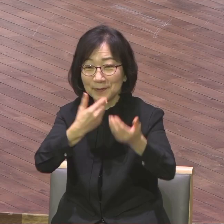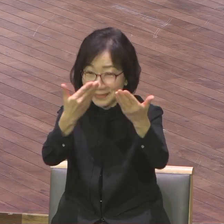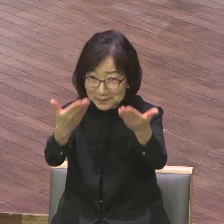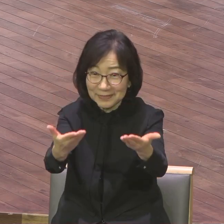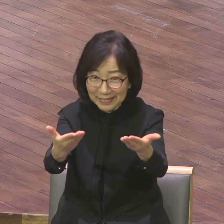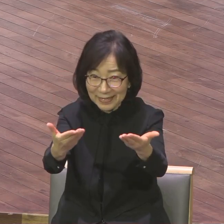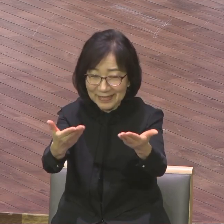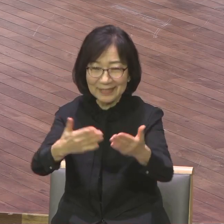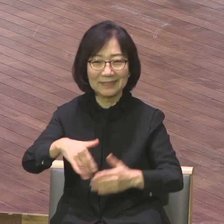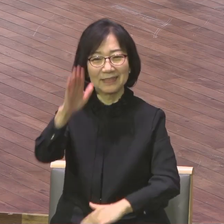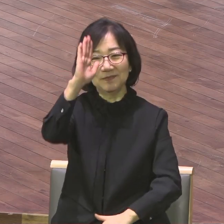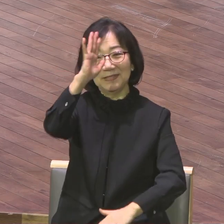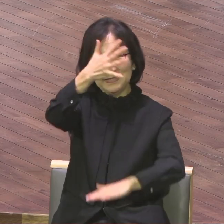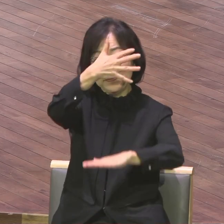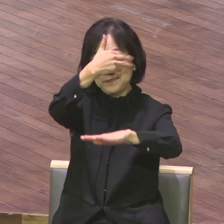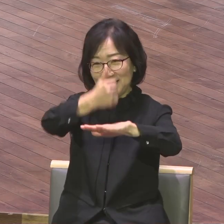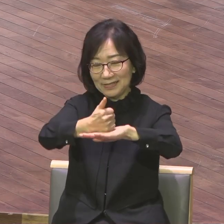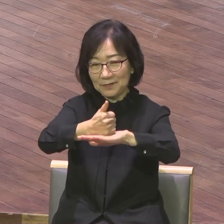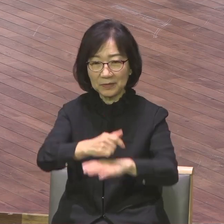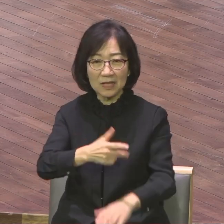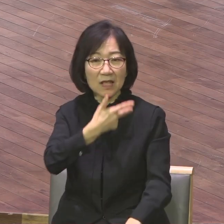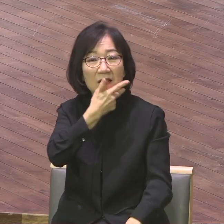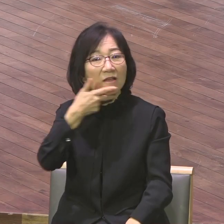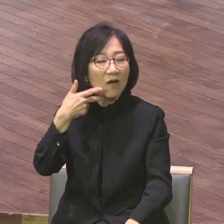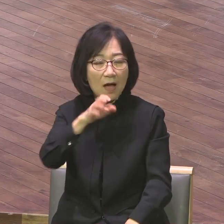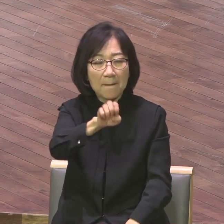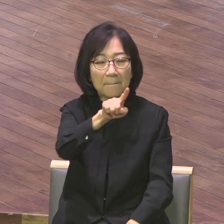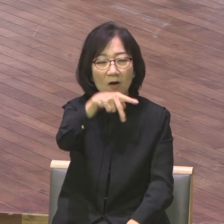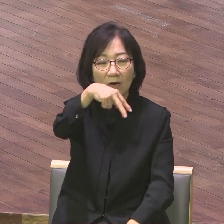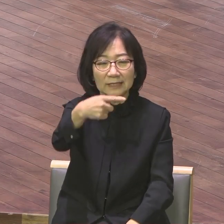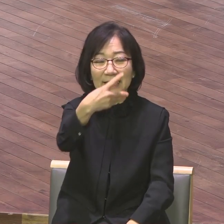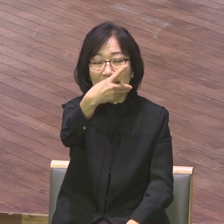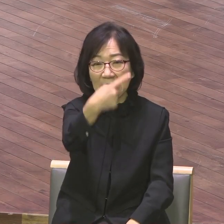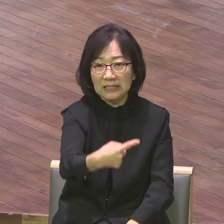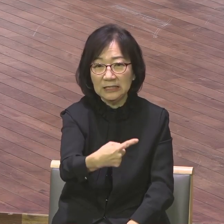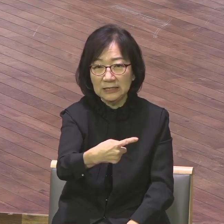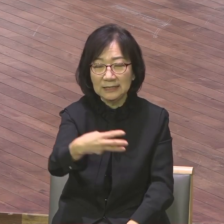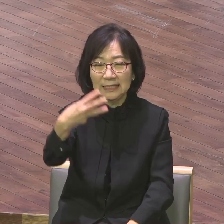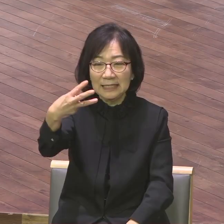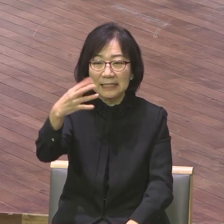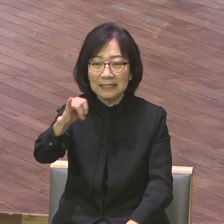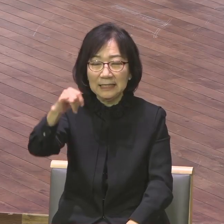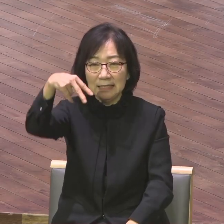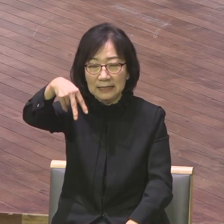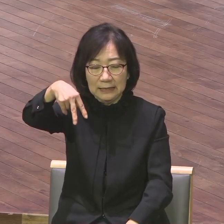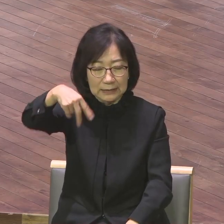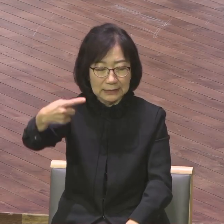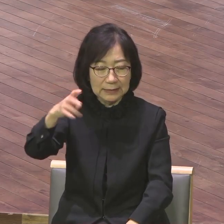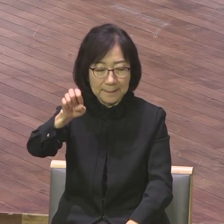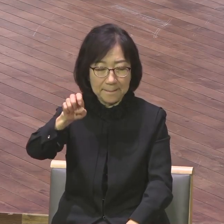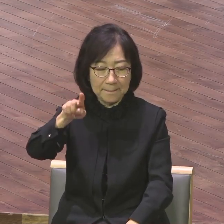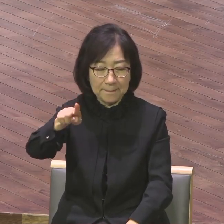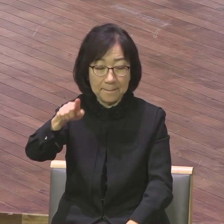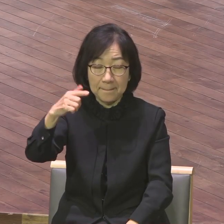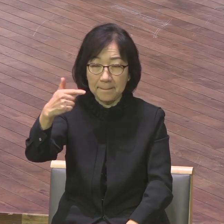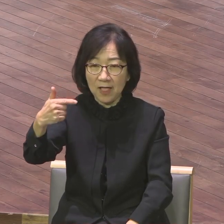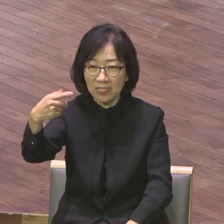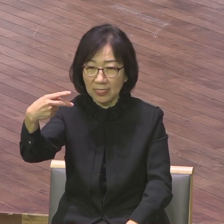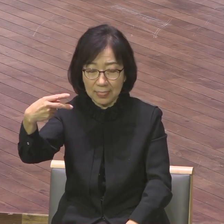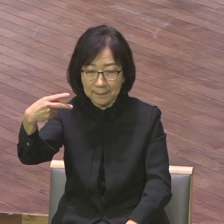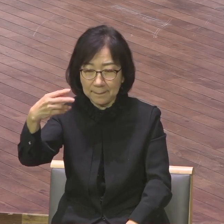결론입니다. First respond라는 말이 있습니다. First respond가 무슨 말이냐?